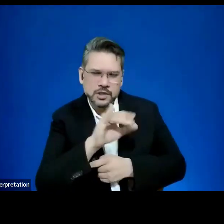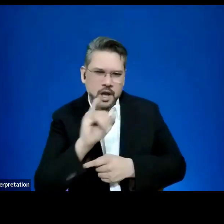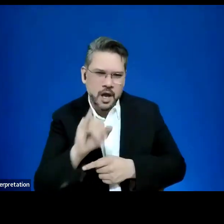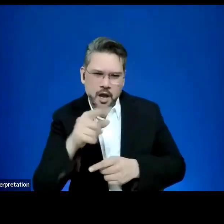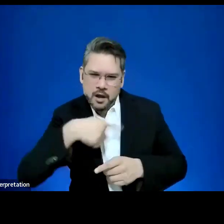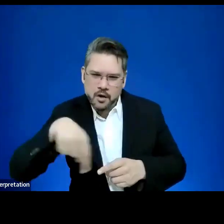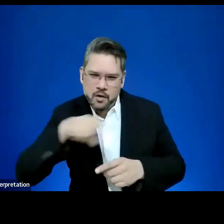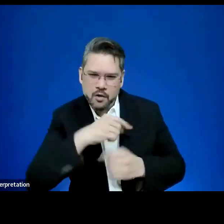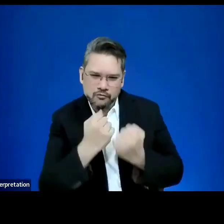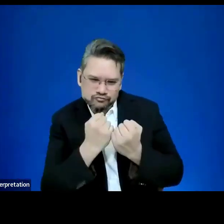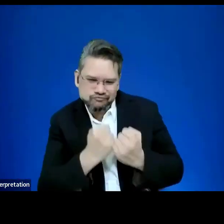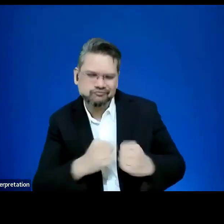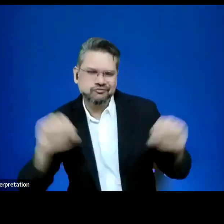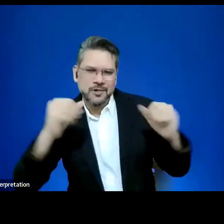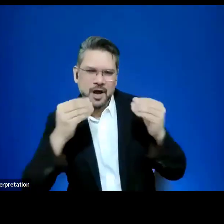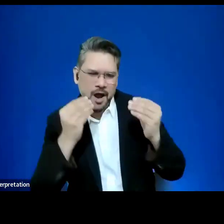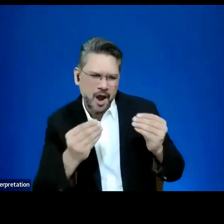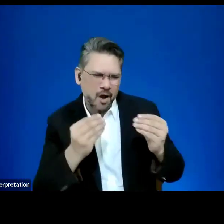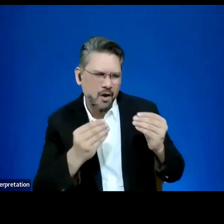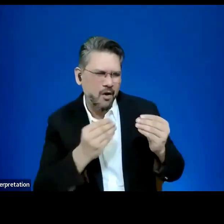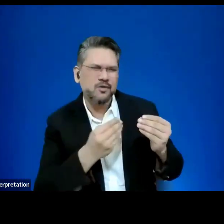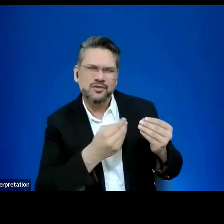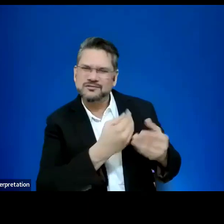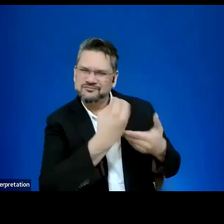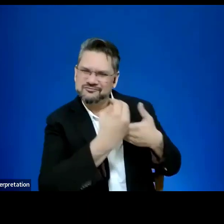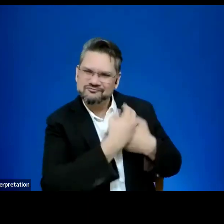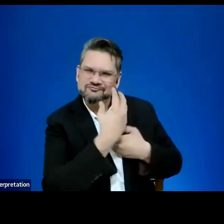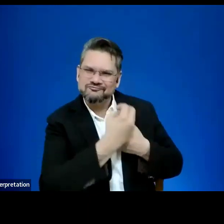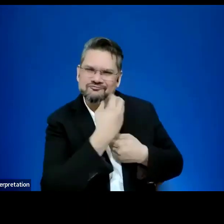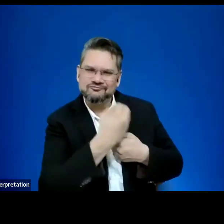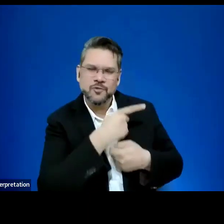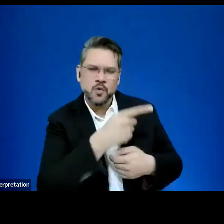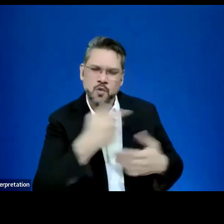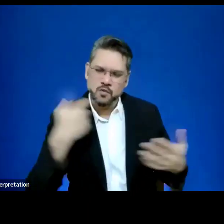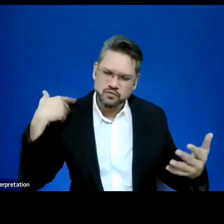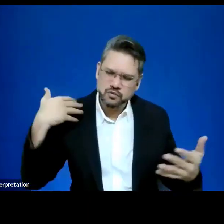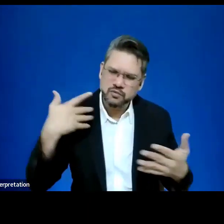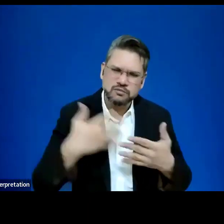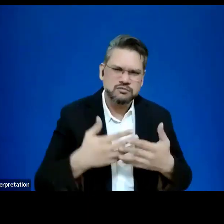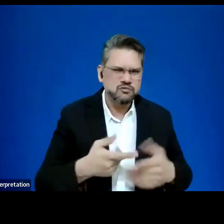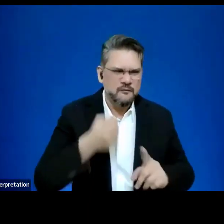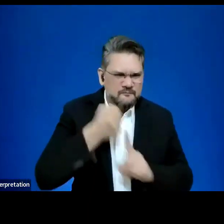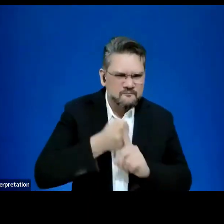你告诉我们如何来去有更包容的社群。